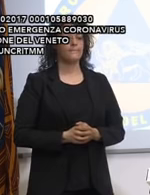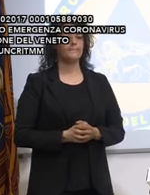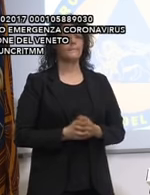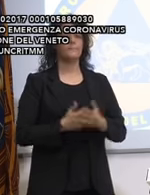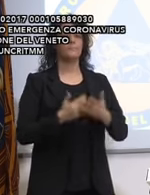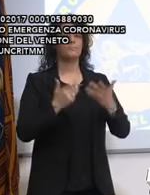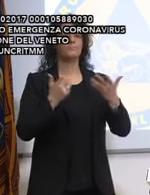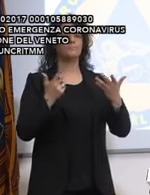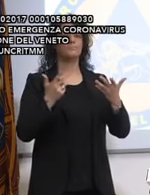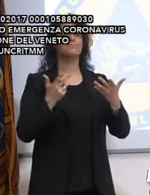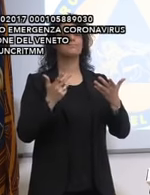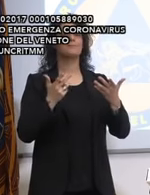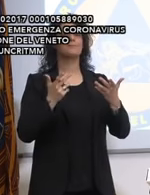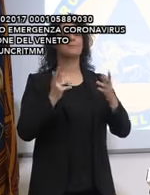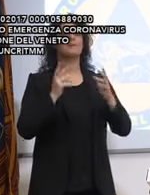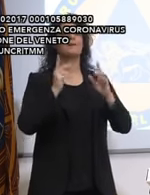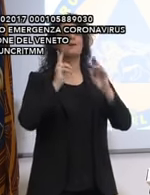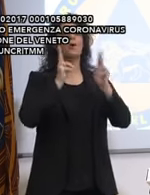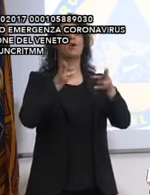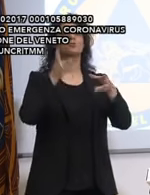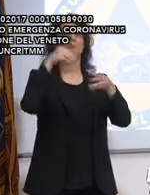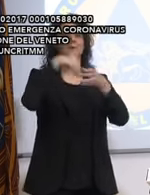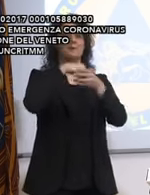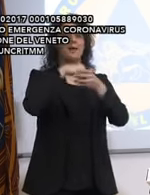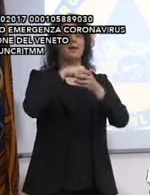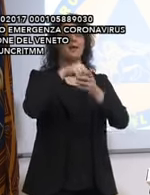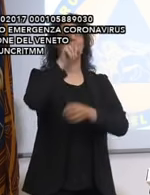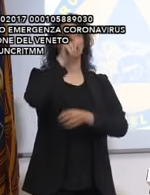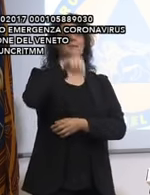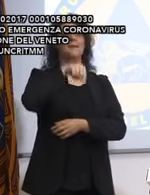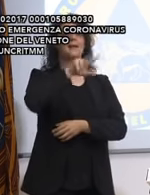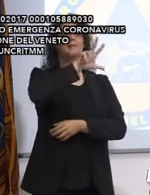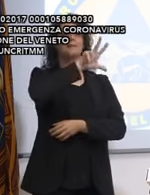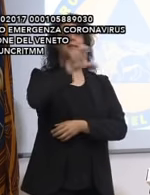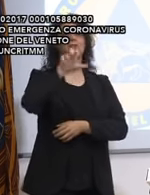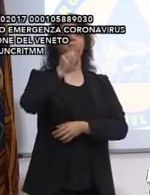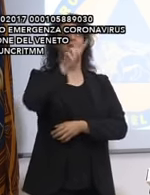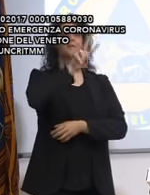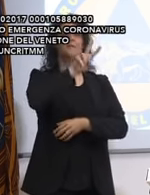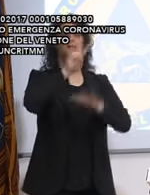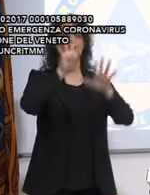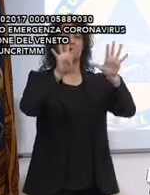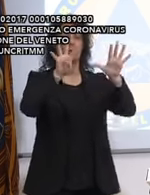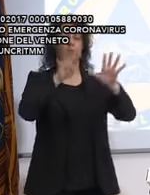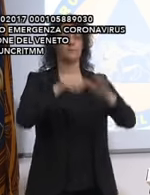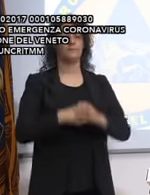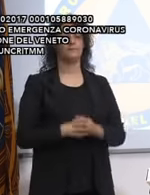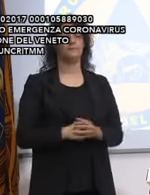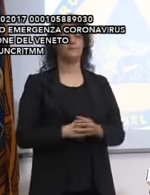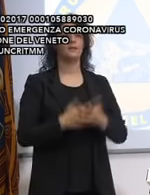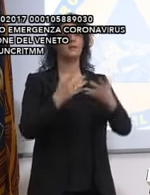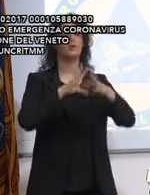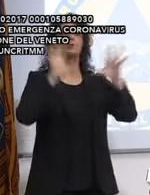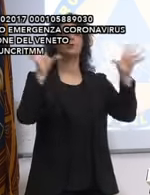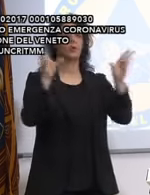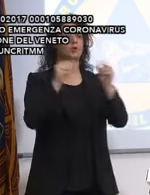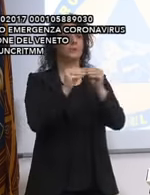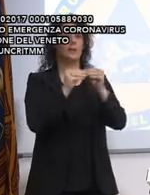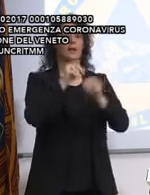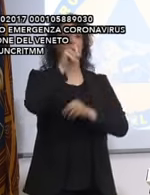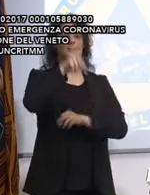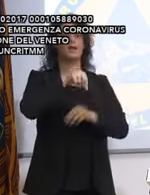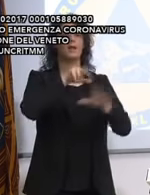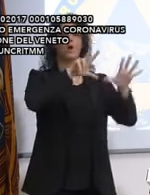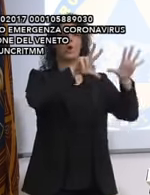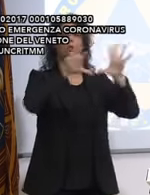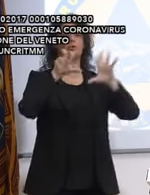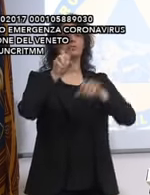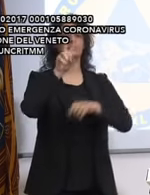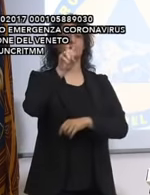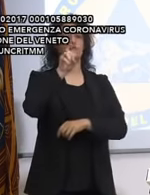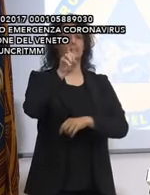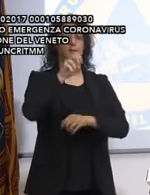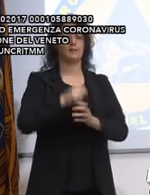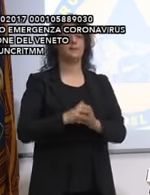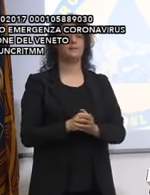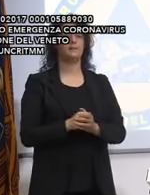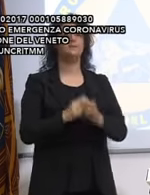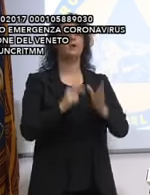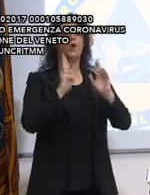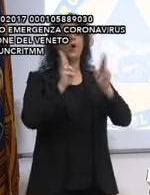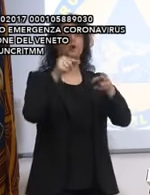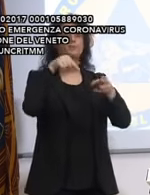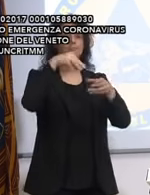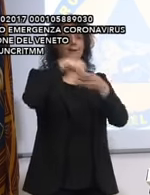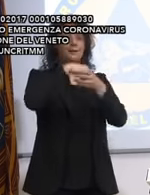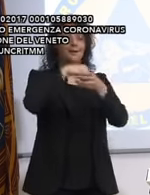ovvero 1.329 in ospedale. Il totale è 1.820, 1.329